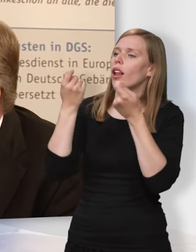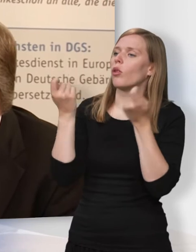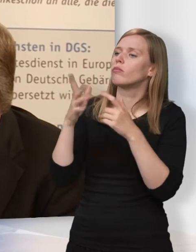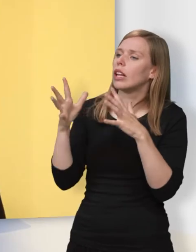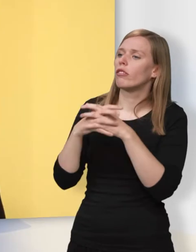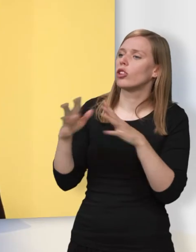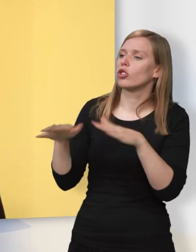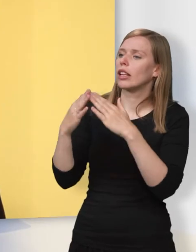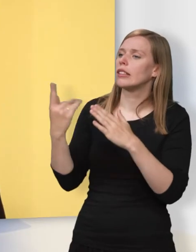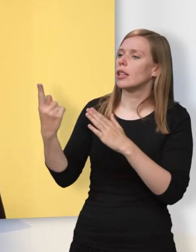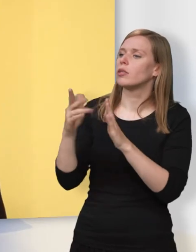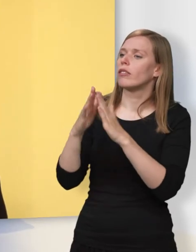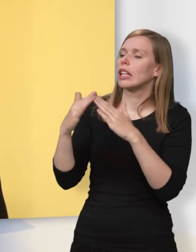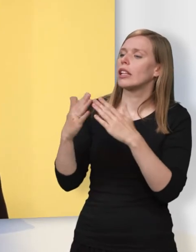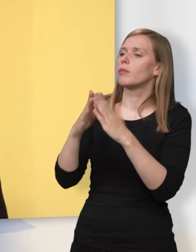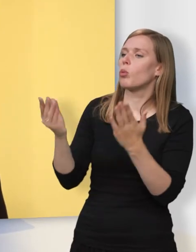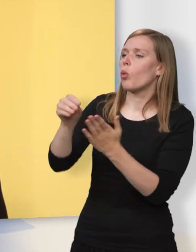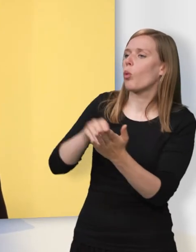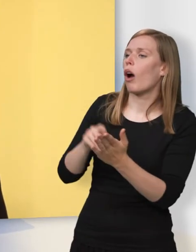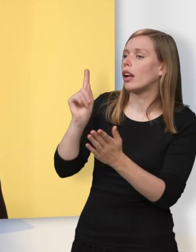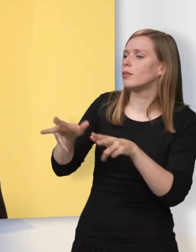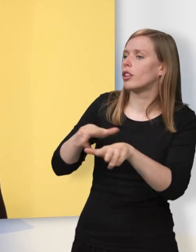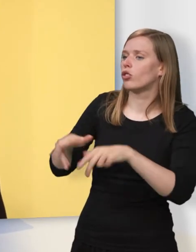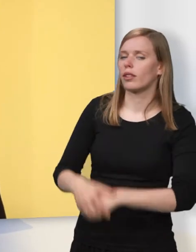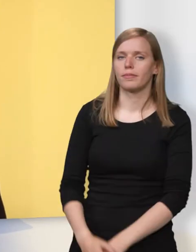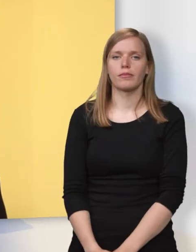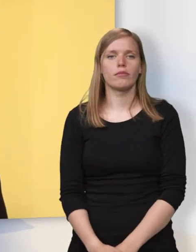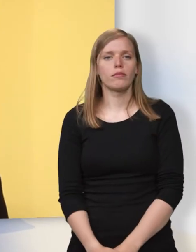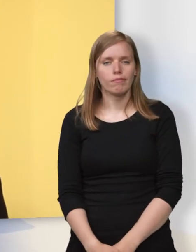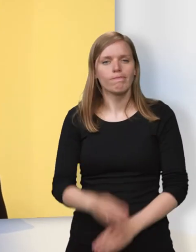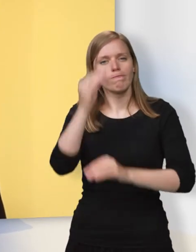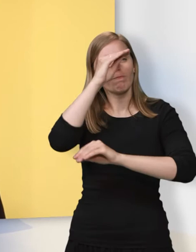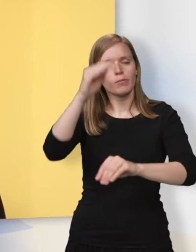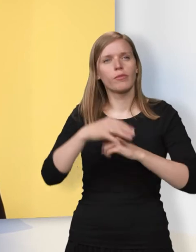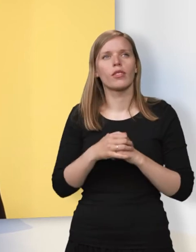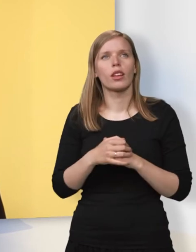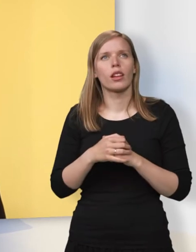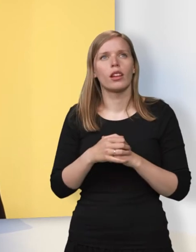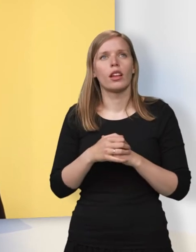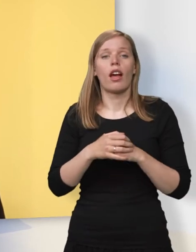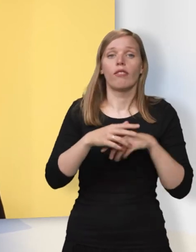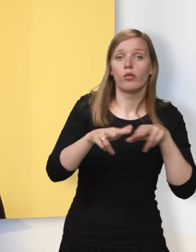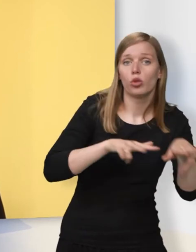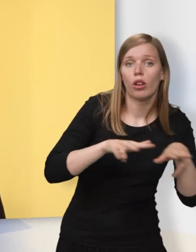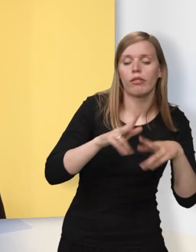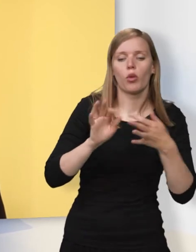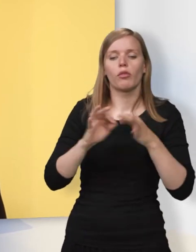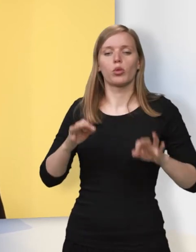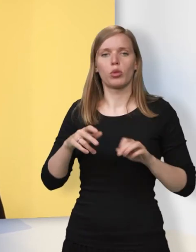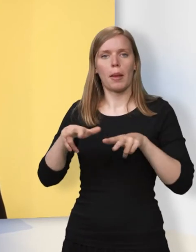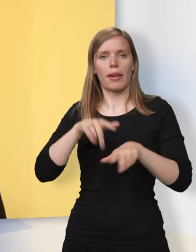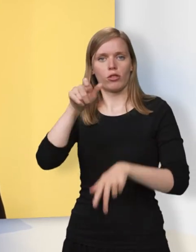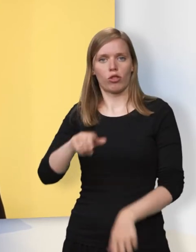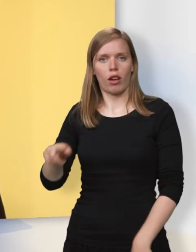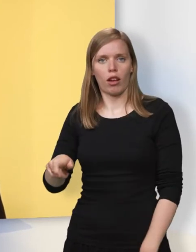ins Kirchenbuch. Dass man die Wirtschaft und die Funktion zum Beispiel des Managers